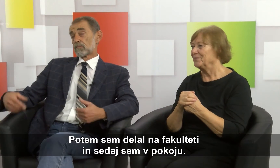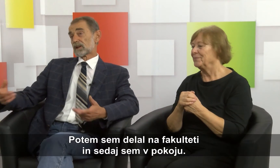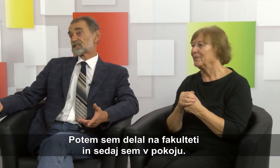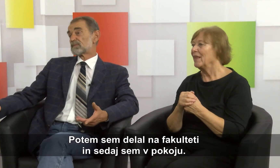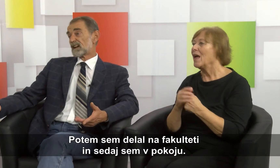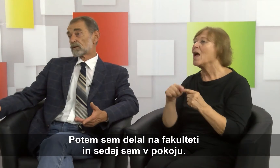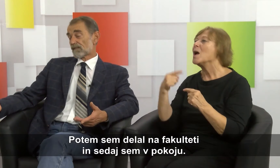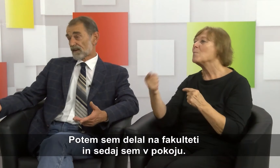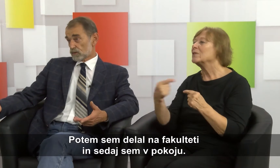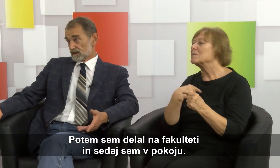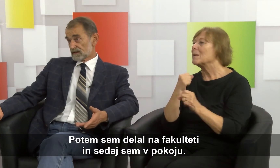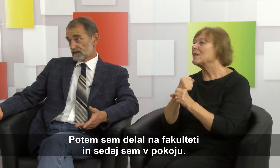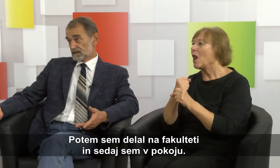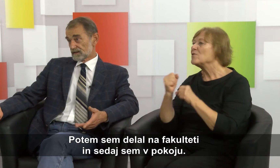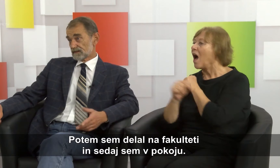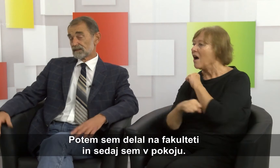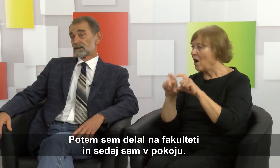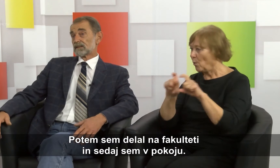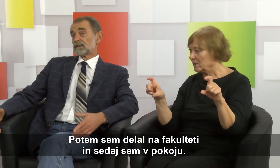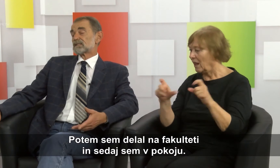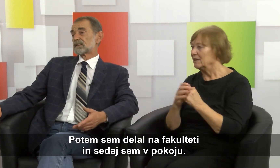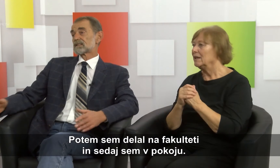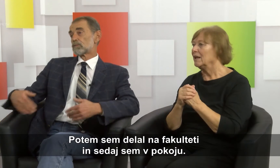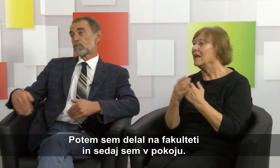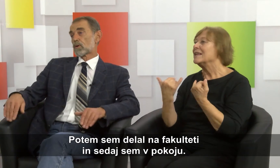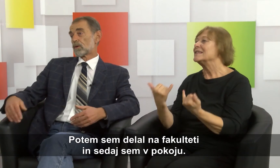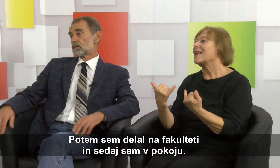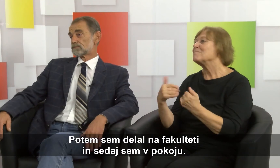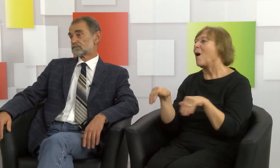Potem sem delal na fakulteti in sedaj sem v pokoju.